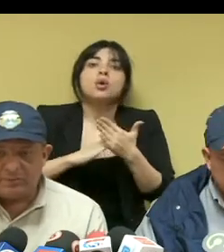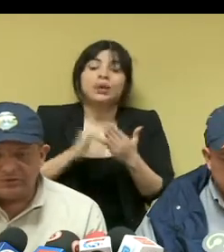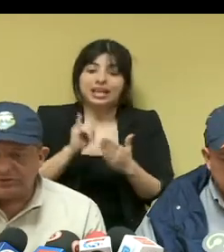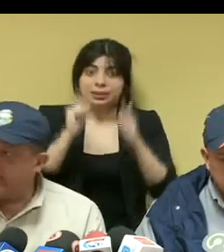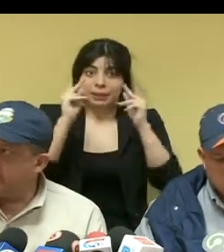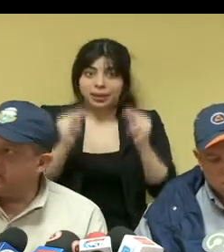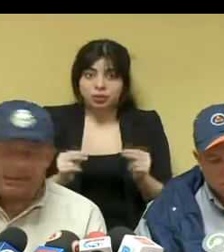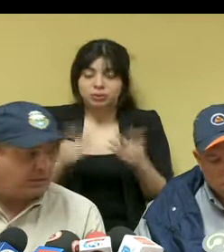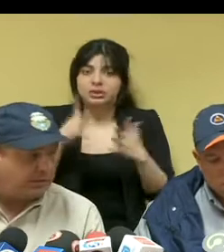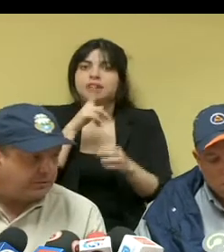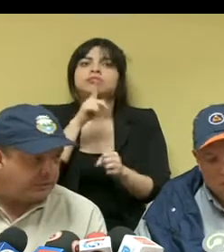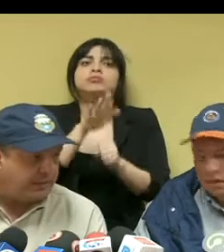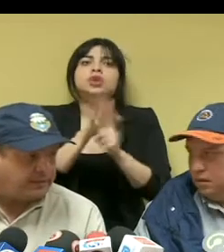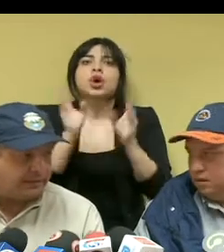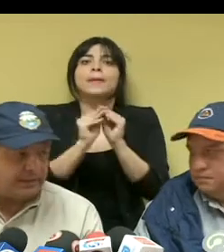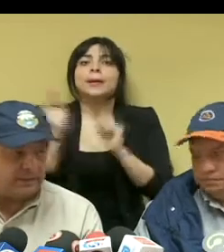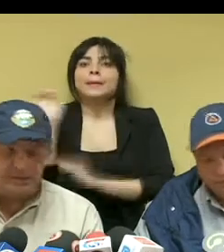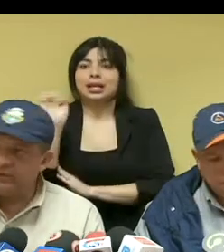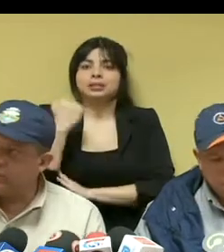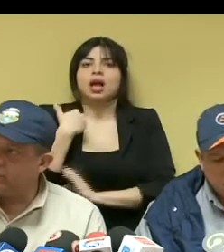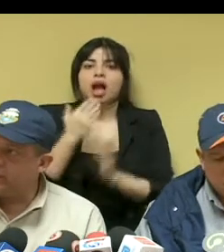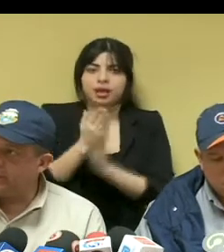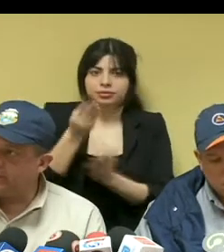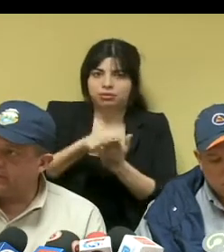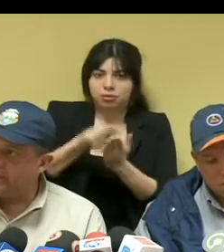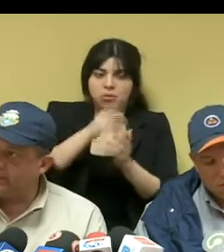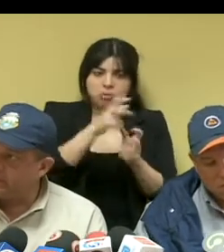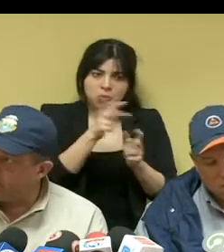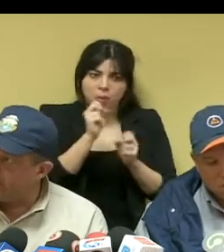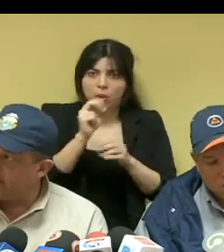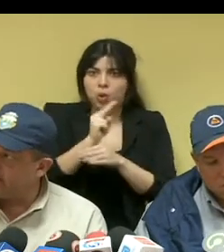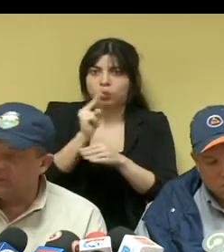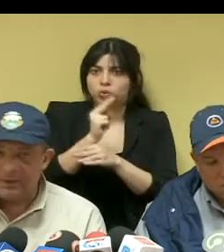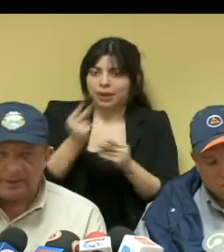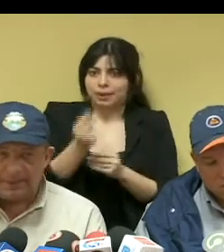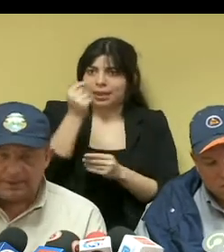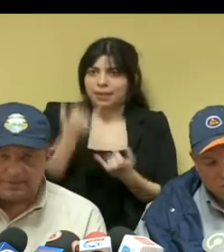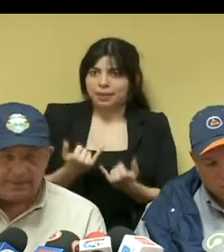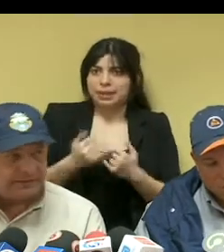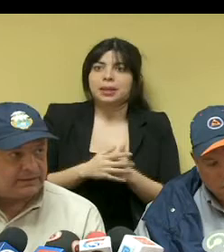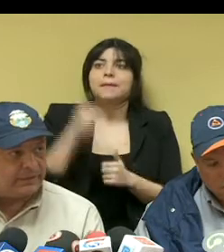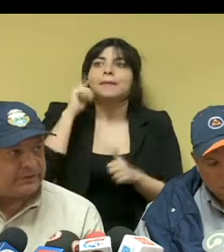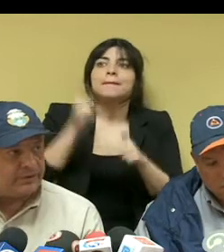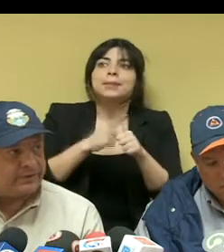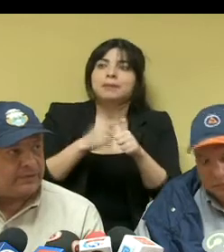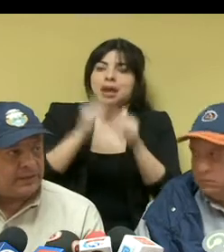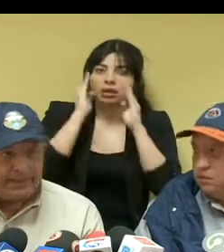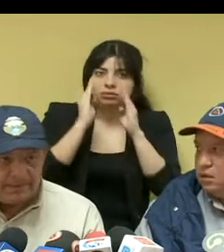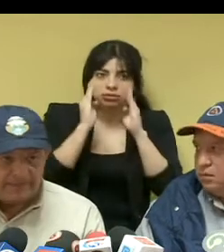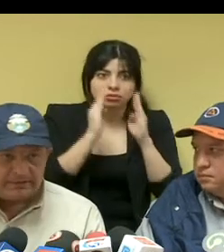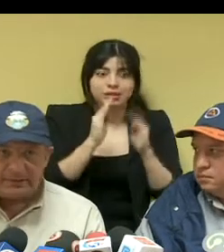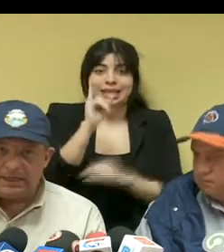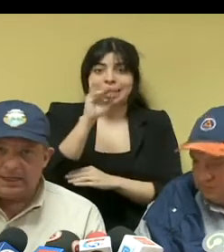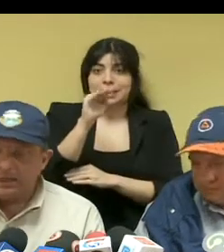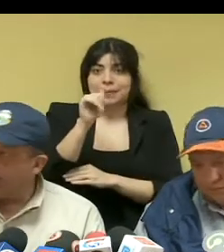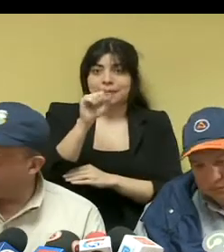Ese presupuesto se ha garantizado, la Comisión de Emergencia tiene acceso a recursos que pueden ser utilizados en lo inmediato para las primeras intervenciones. El